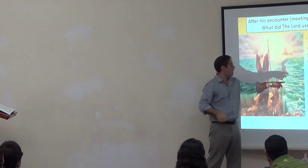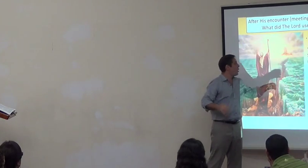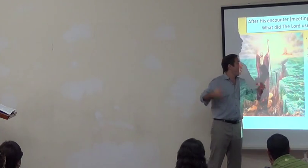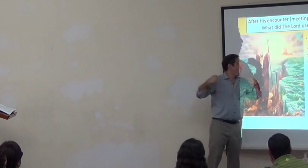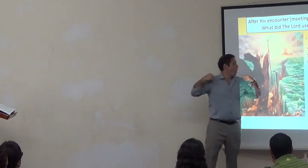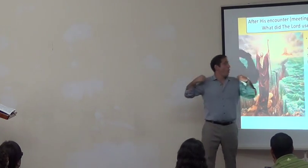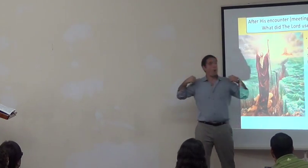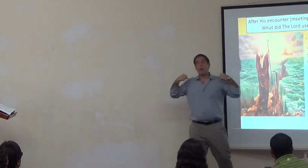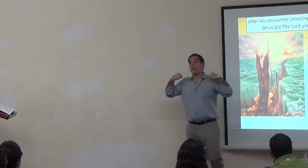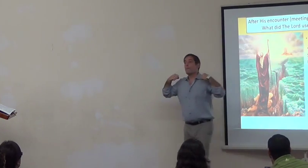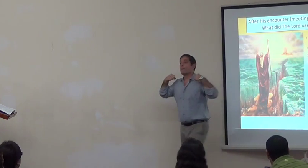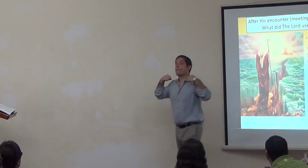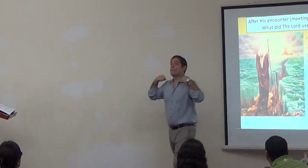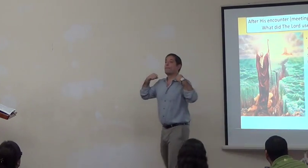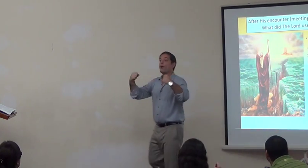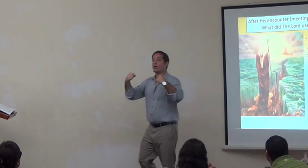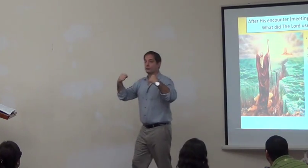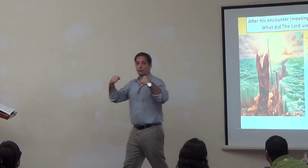¿ok?